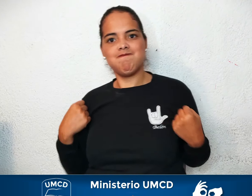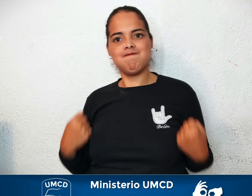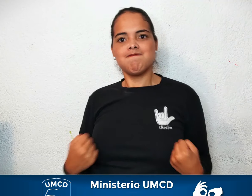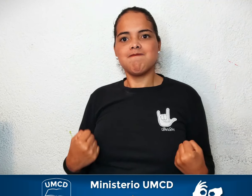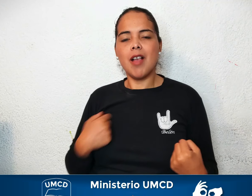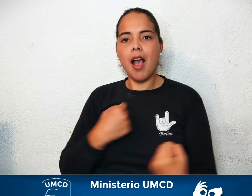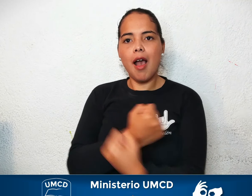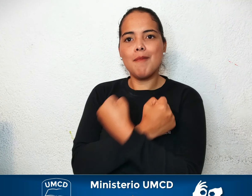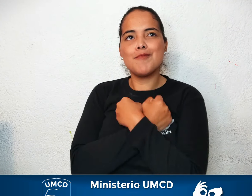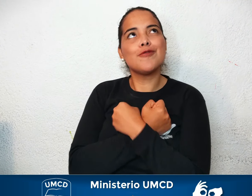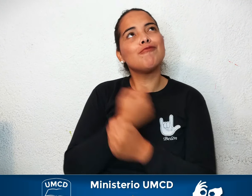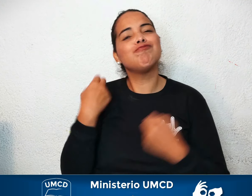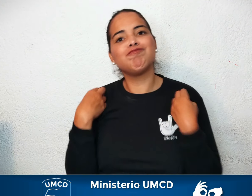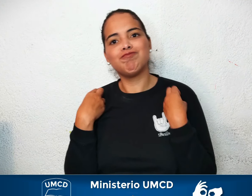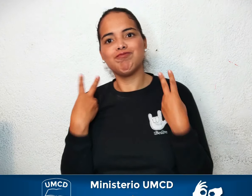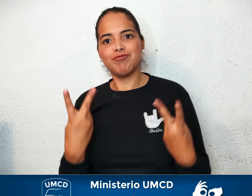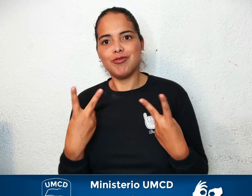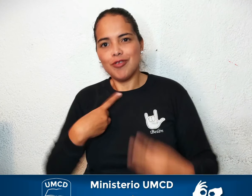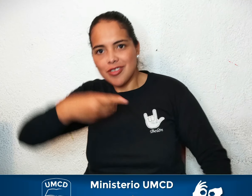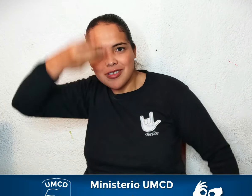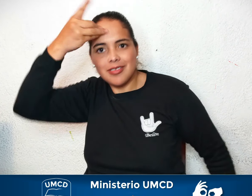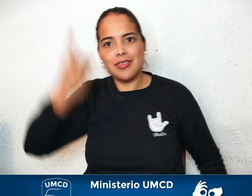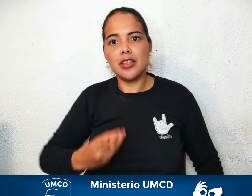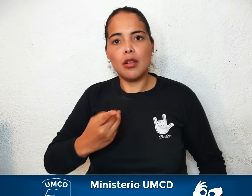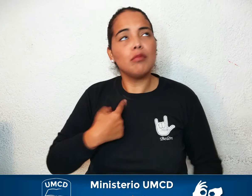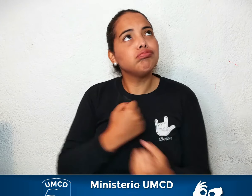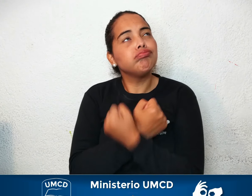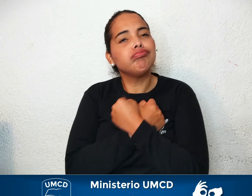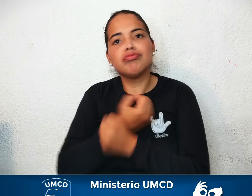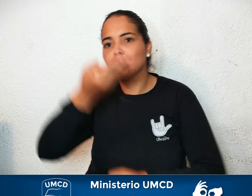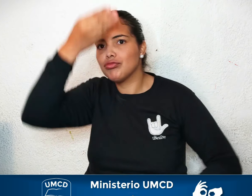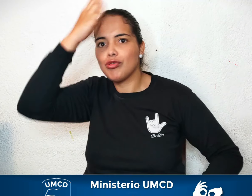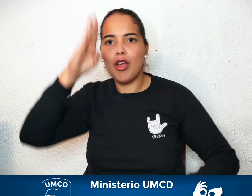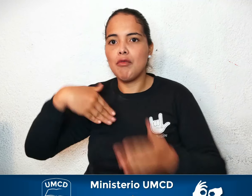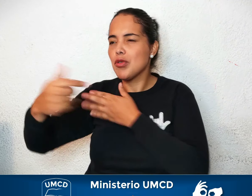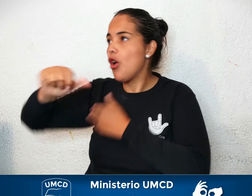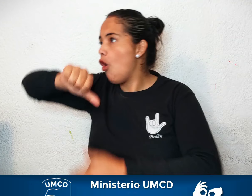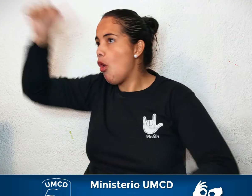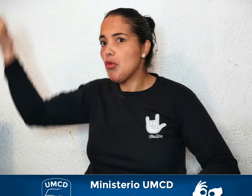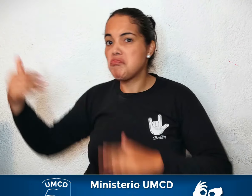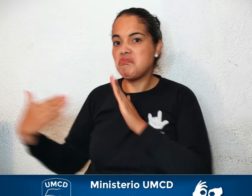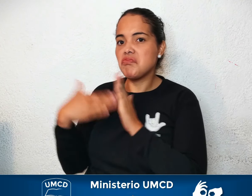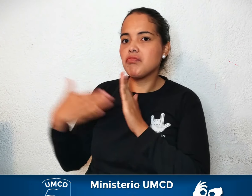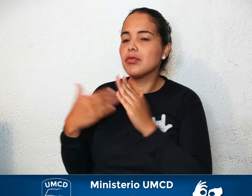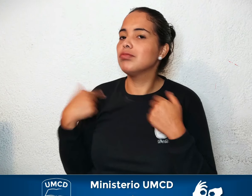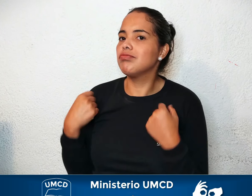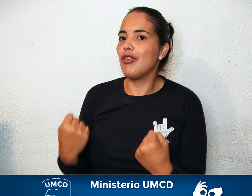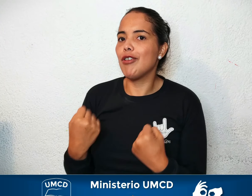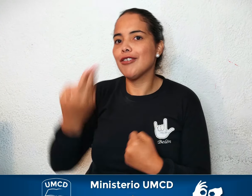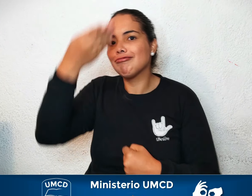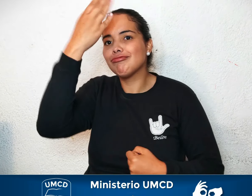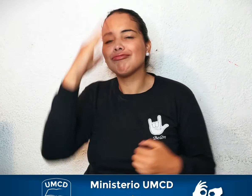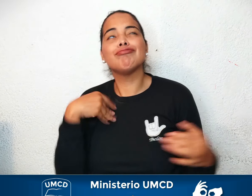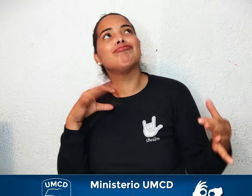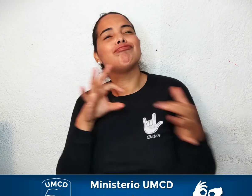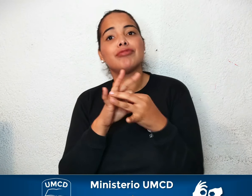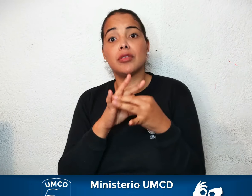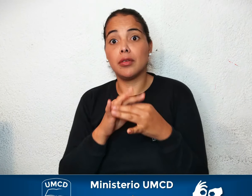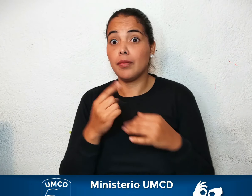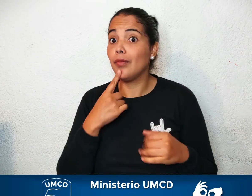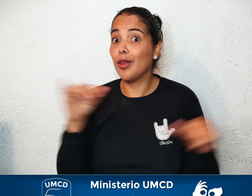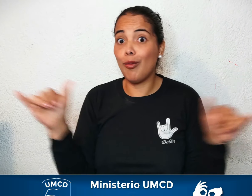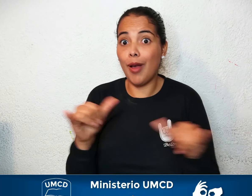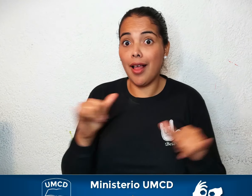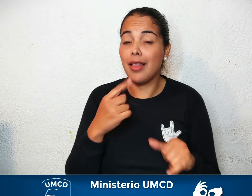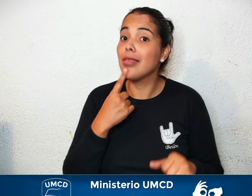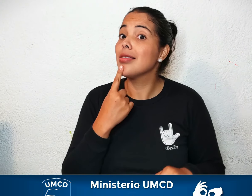poder, amor y dominio propio para poder nosotros dar testimonio. Porque eso es lo que le